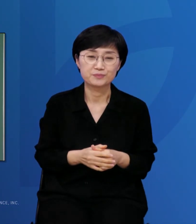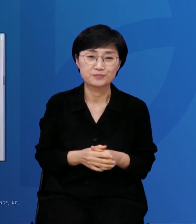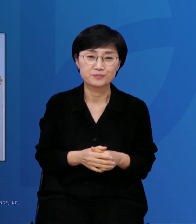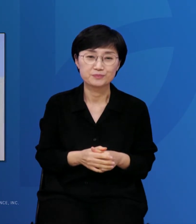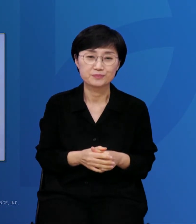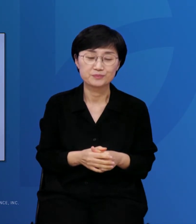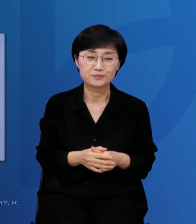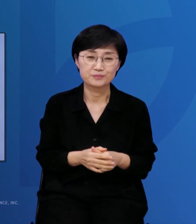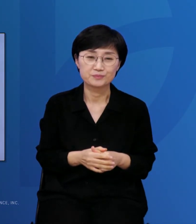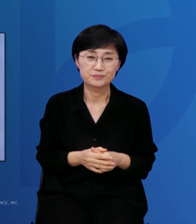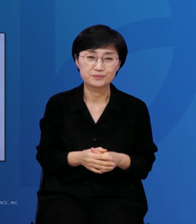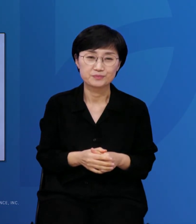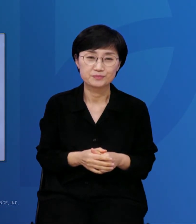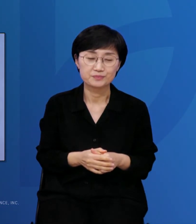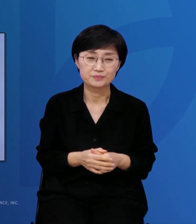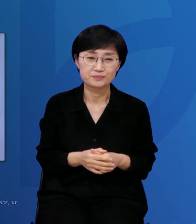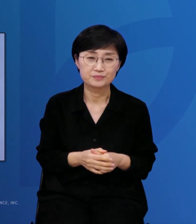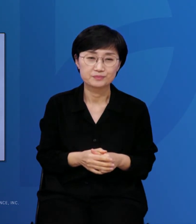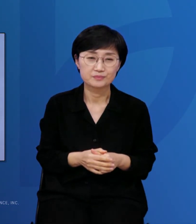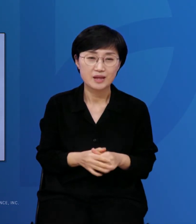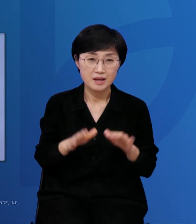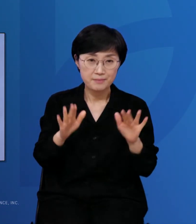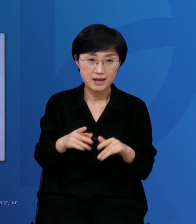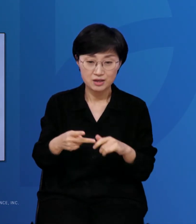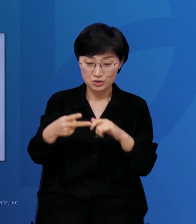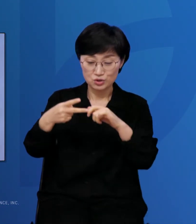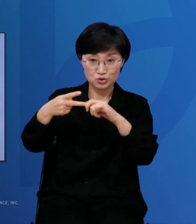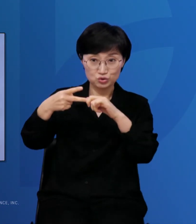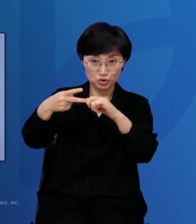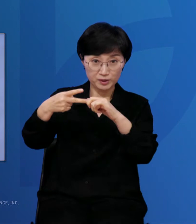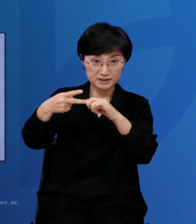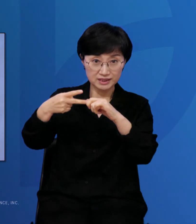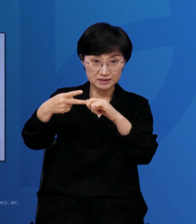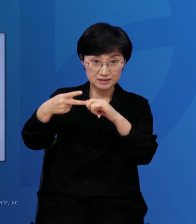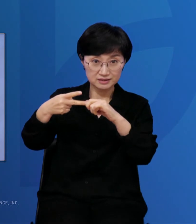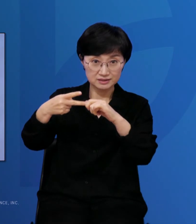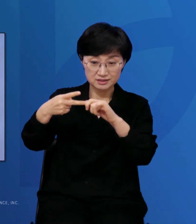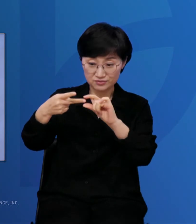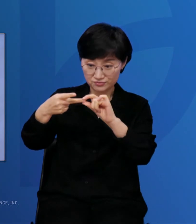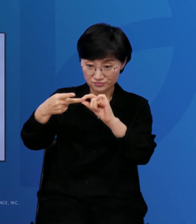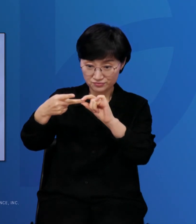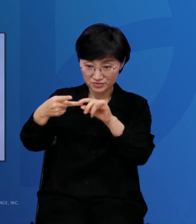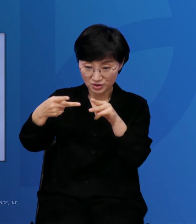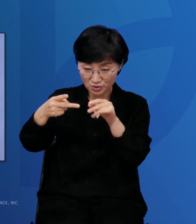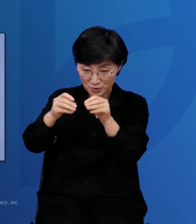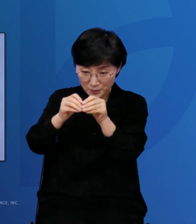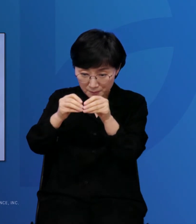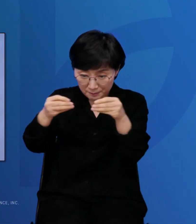이 요 위에 거는 뭐냐? 보좌의 아홉 가지 세팅이죠.